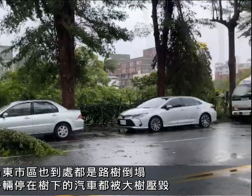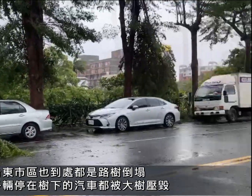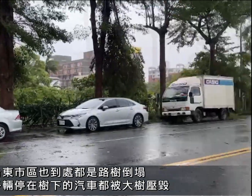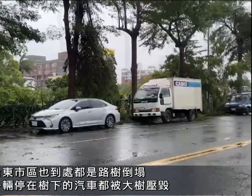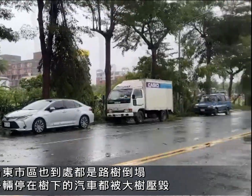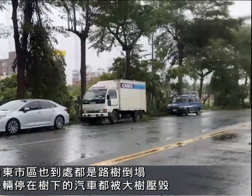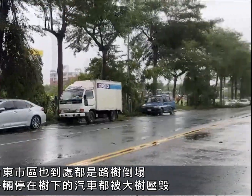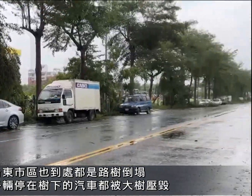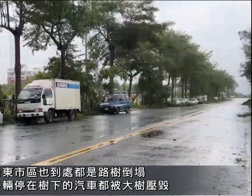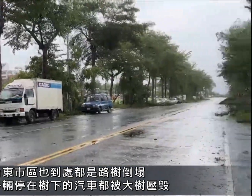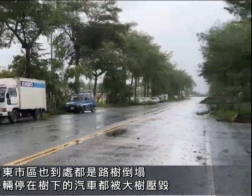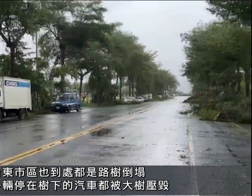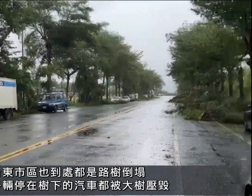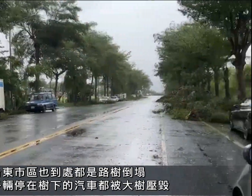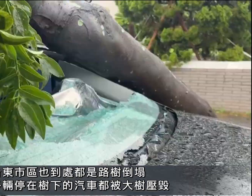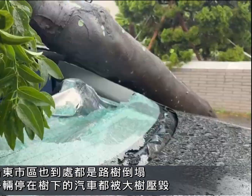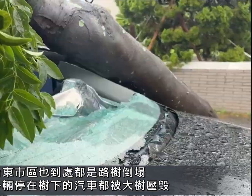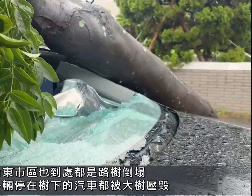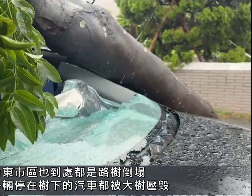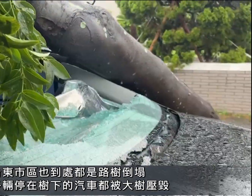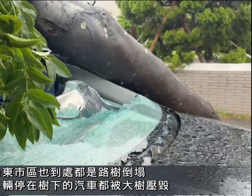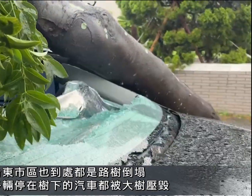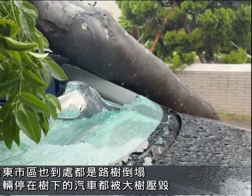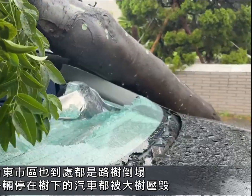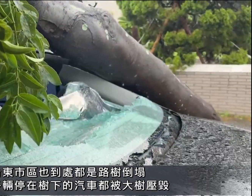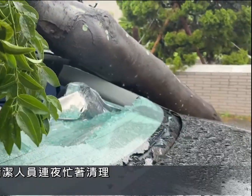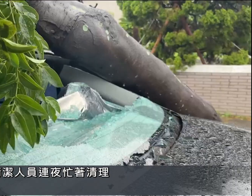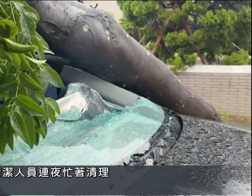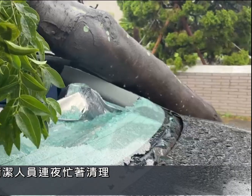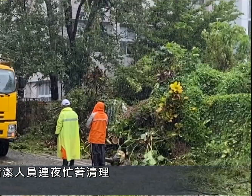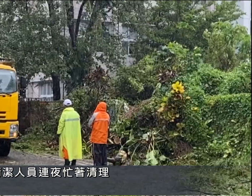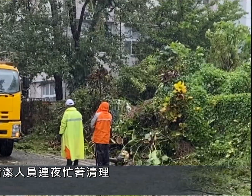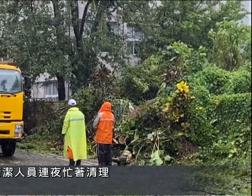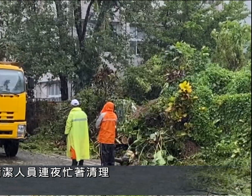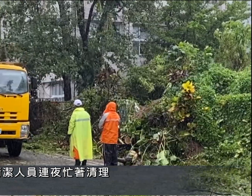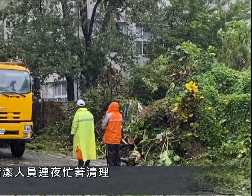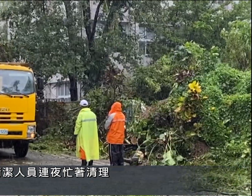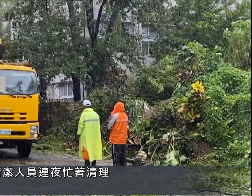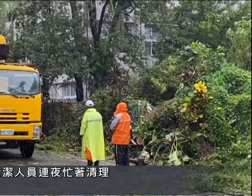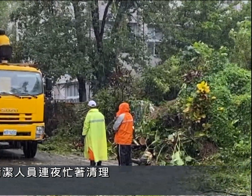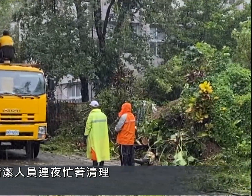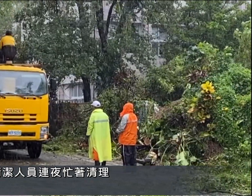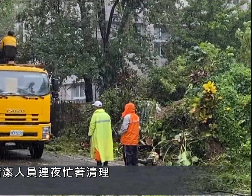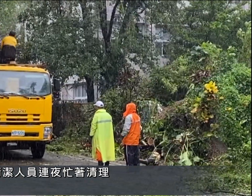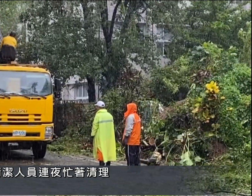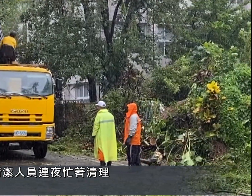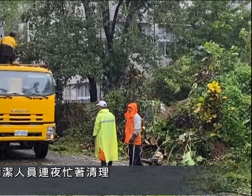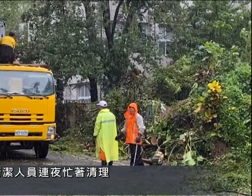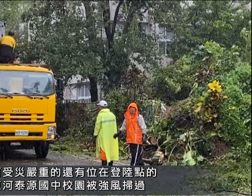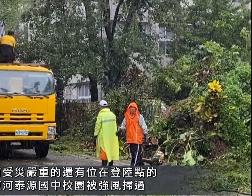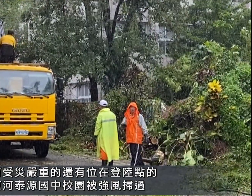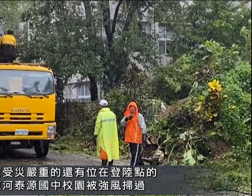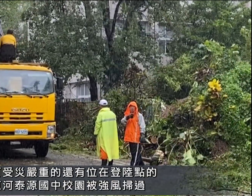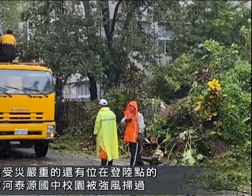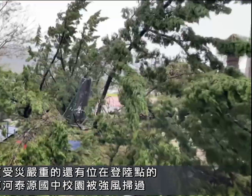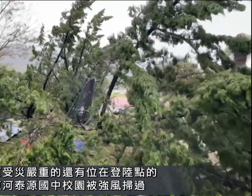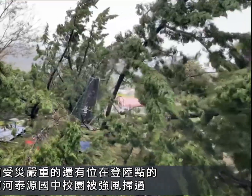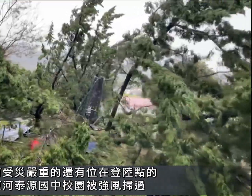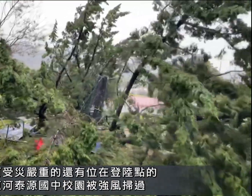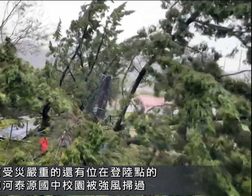辆停在树下的汽车被大树压毁，清洁人员是连夜忙着清理。而受灾严重的还有位在登陆点东河的